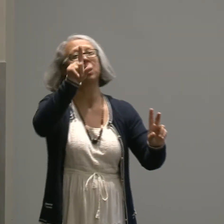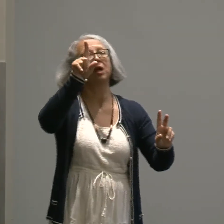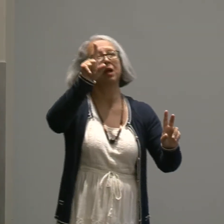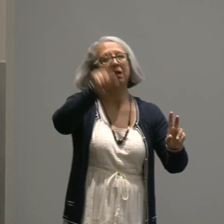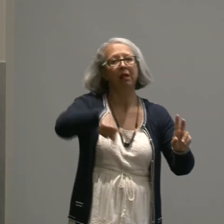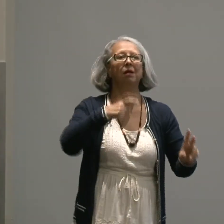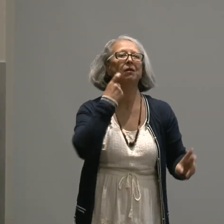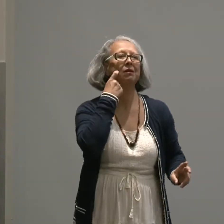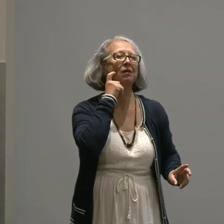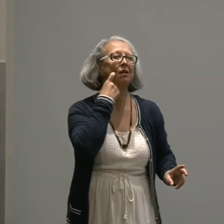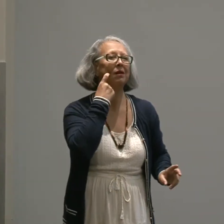Brasil